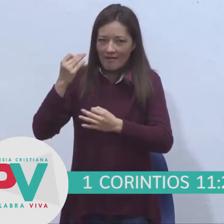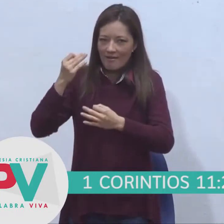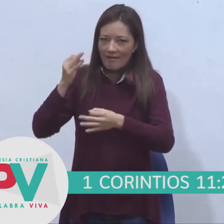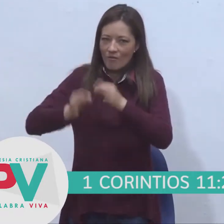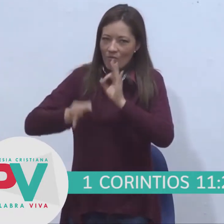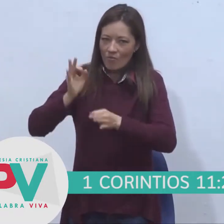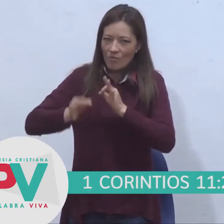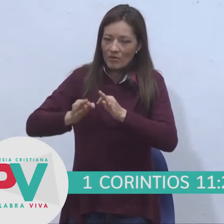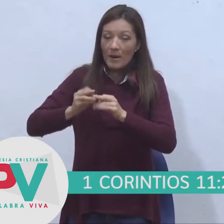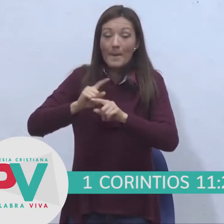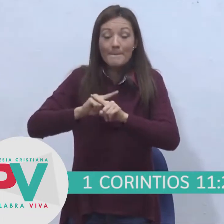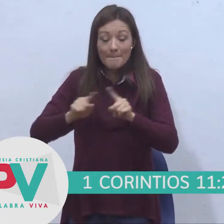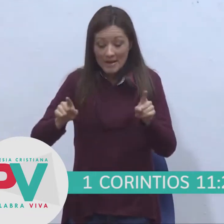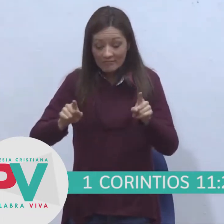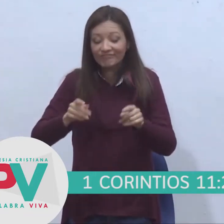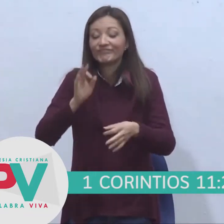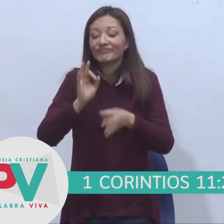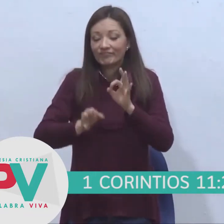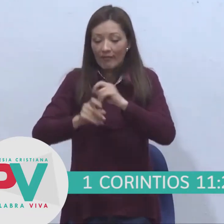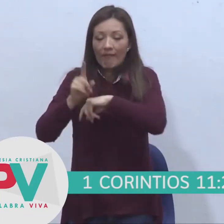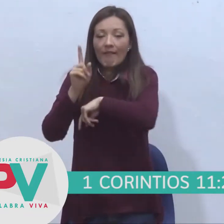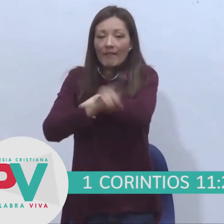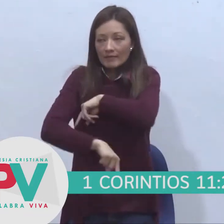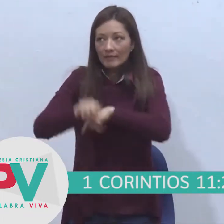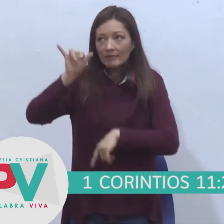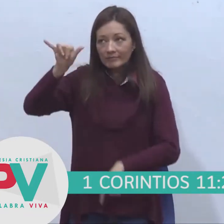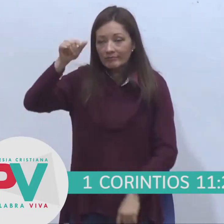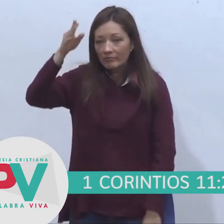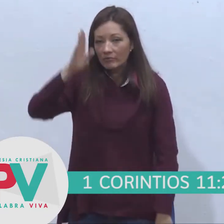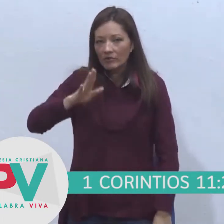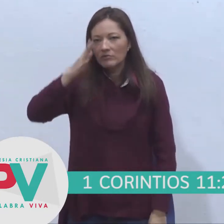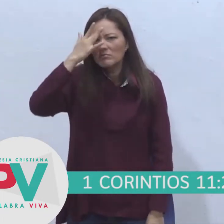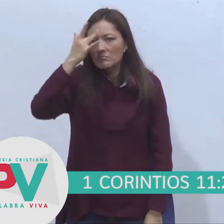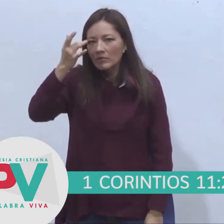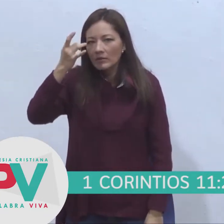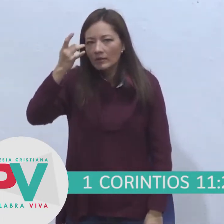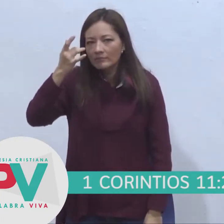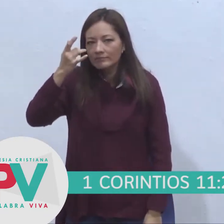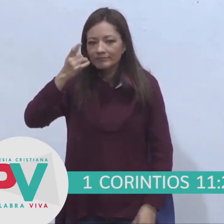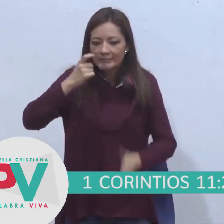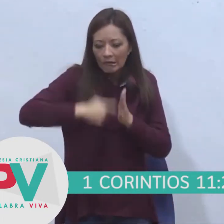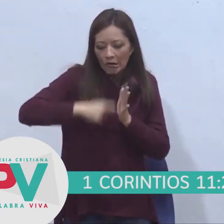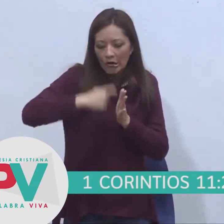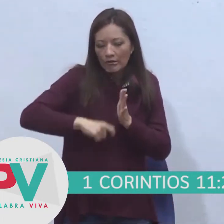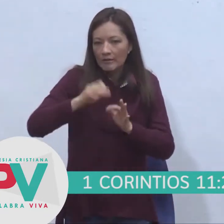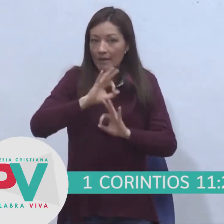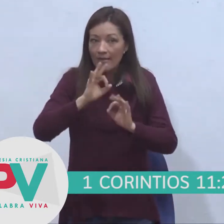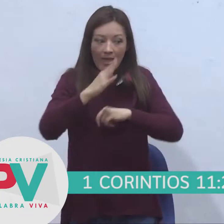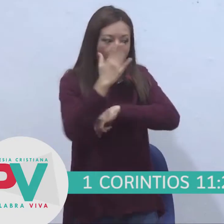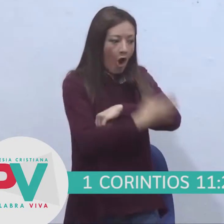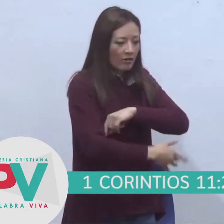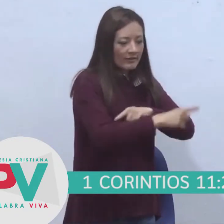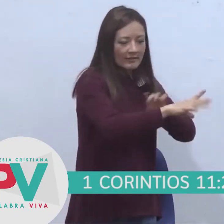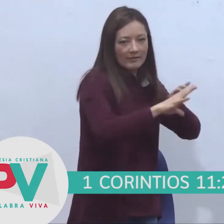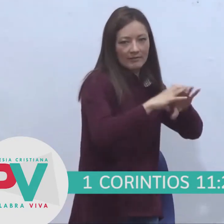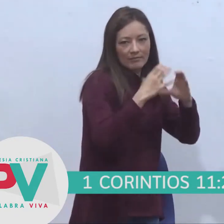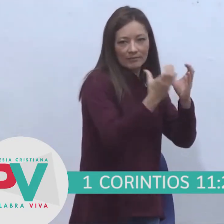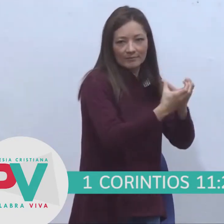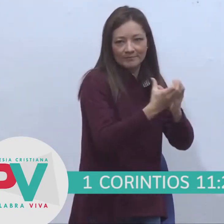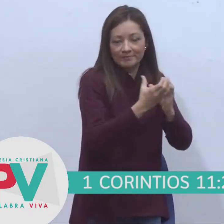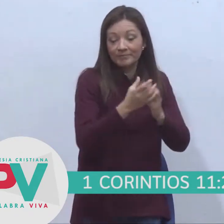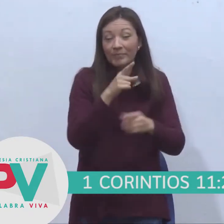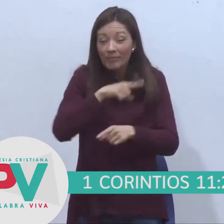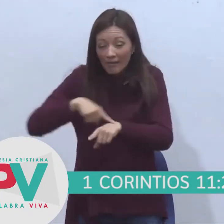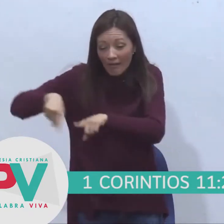juzgados, somos castigados por el Señor, para que no seamos condenados con el mundo. Así que, hermanos